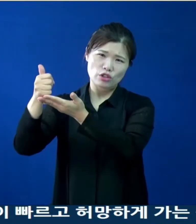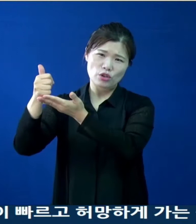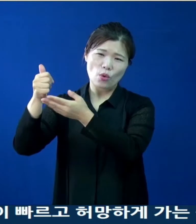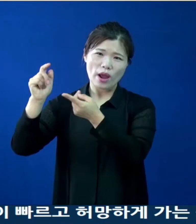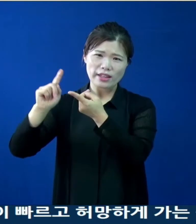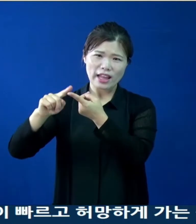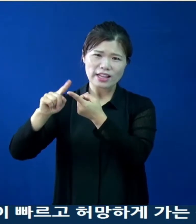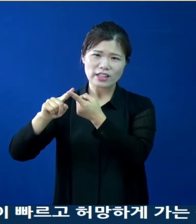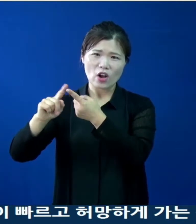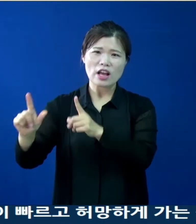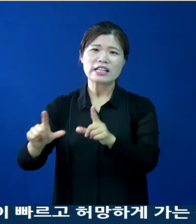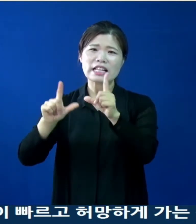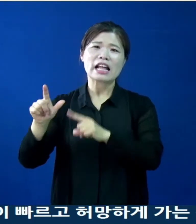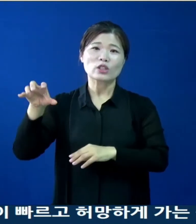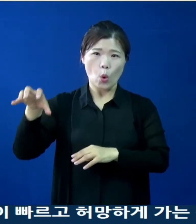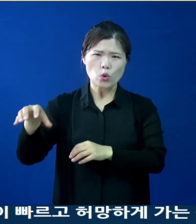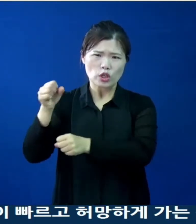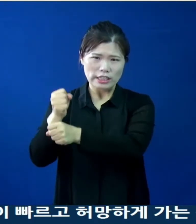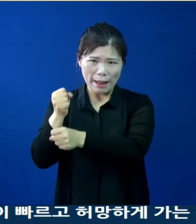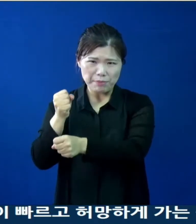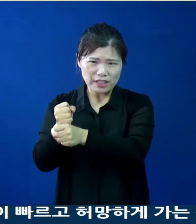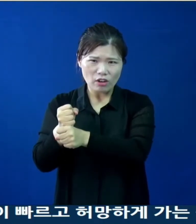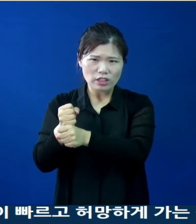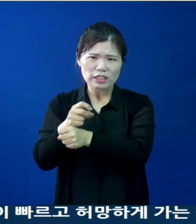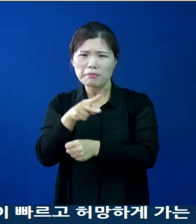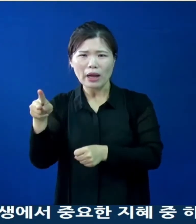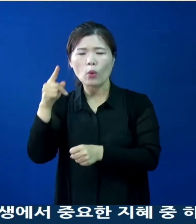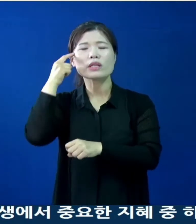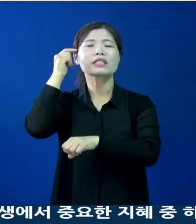것이 지혜로운 일이다, 이렇게 선포를 하는 거죠.